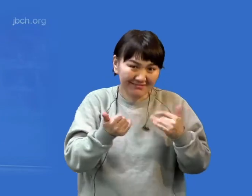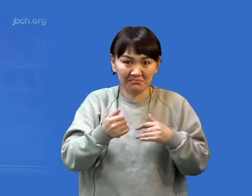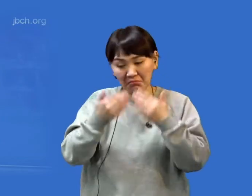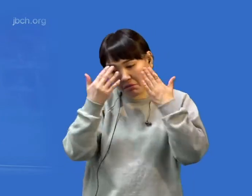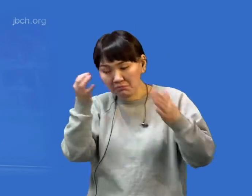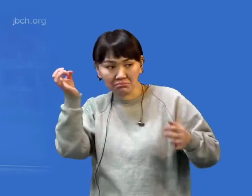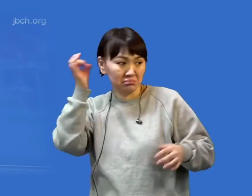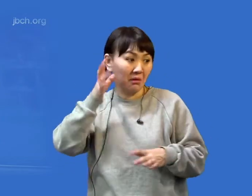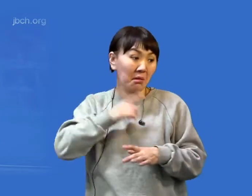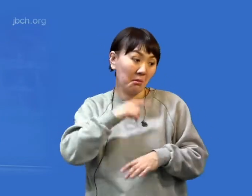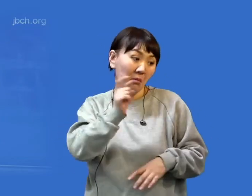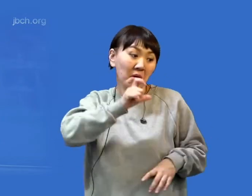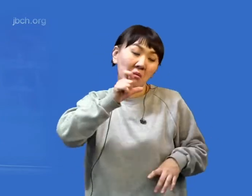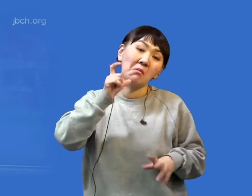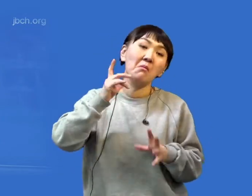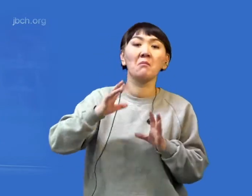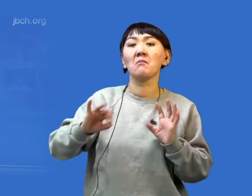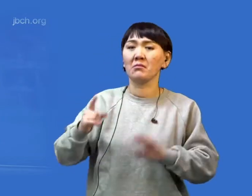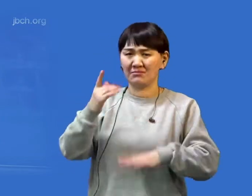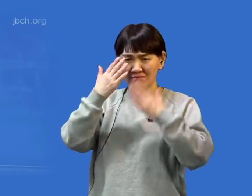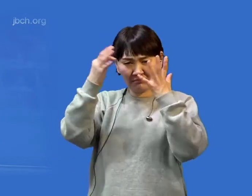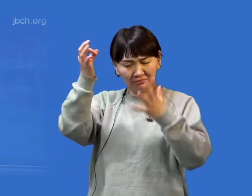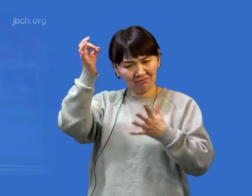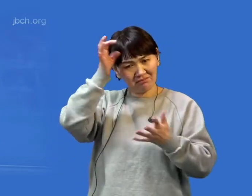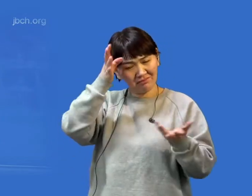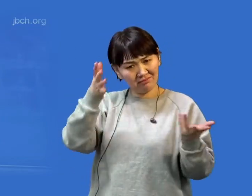их сони юм аа